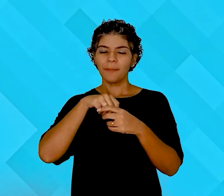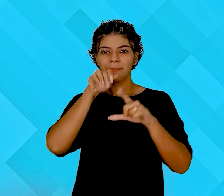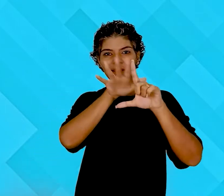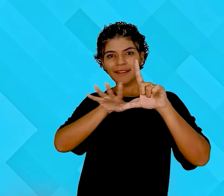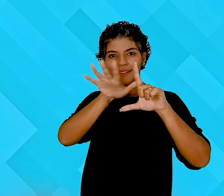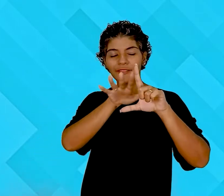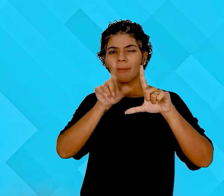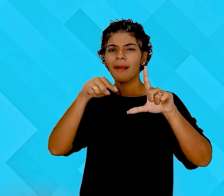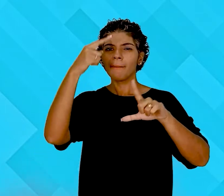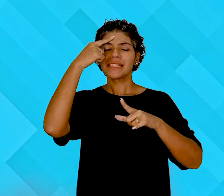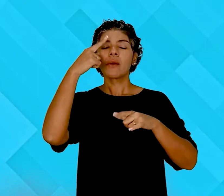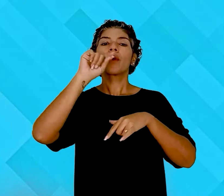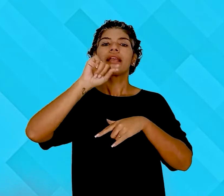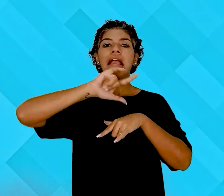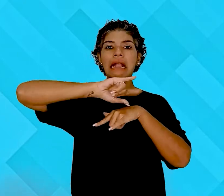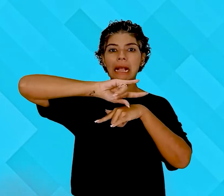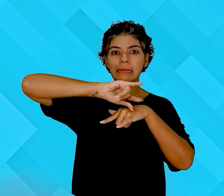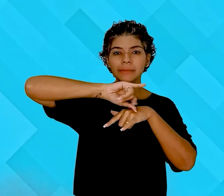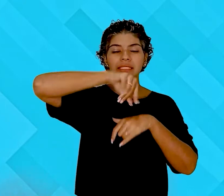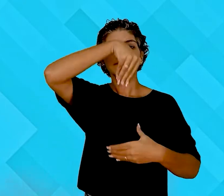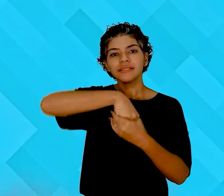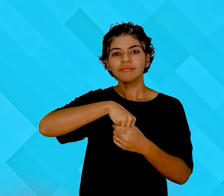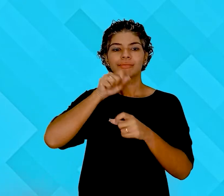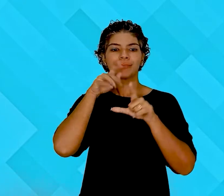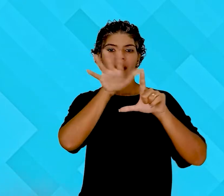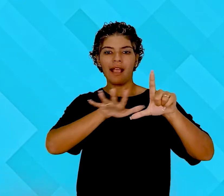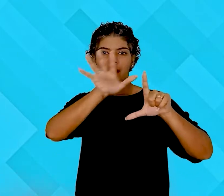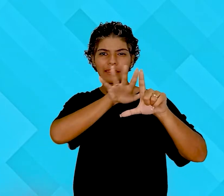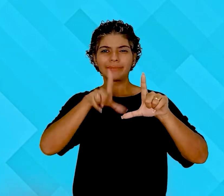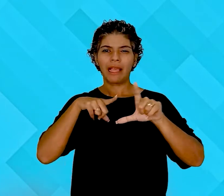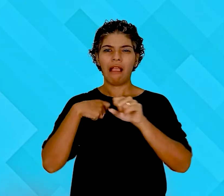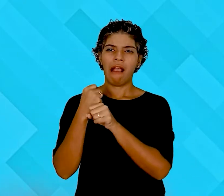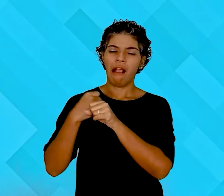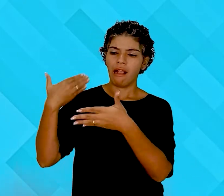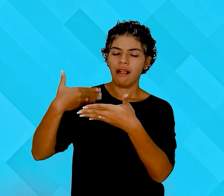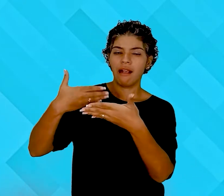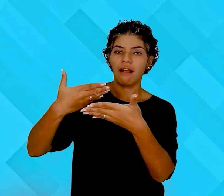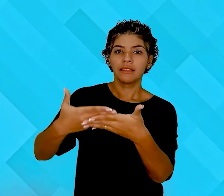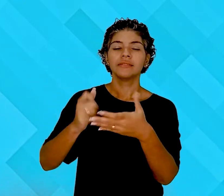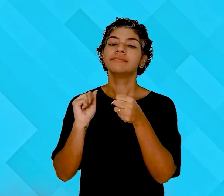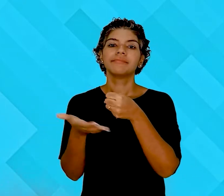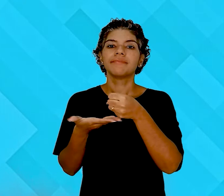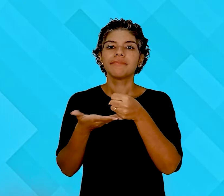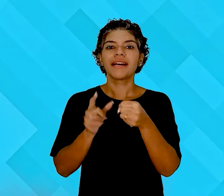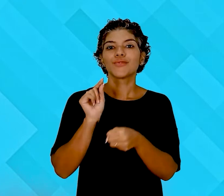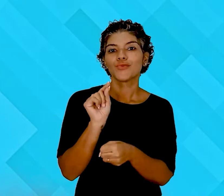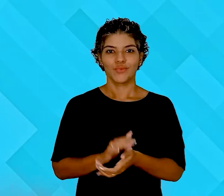plataforma, que é como foi se instaurando ao longo dos anos, tem como base essa extração de todo e qualquer ato que